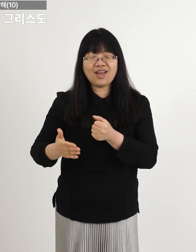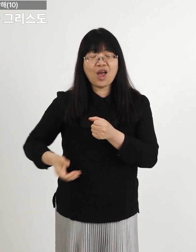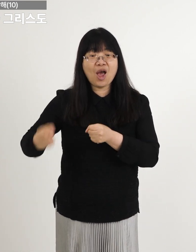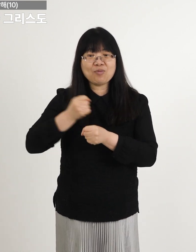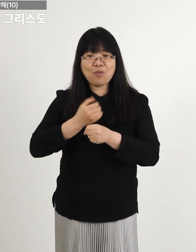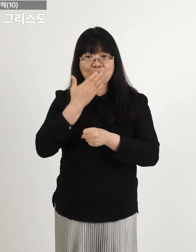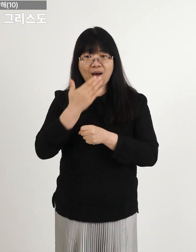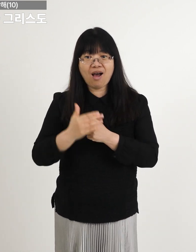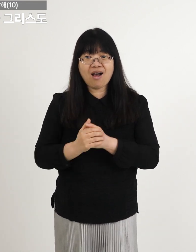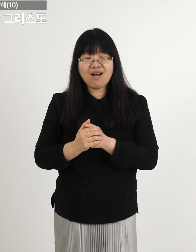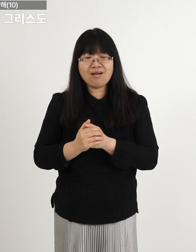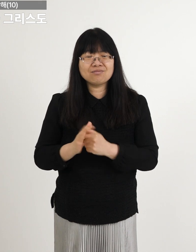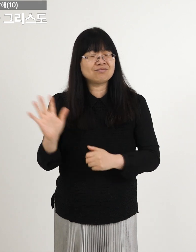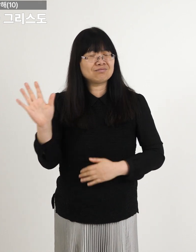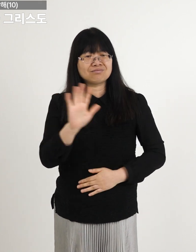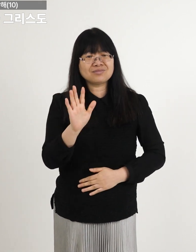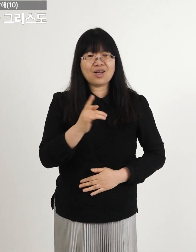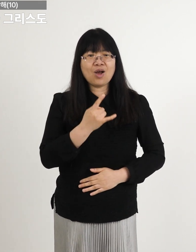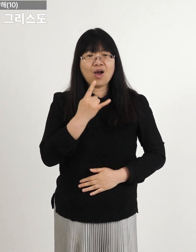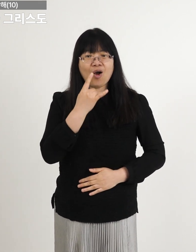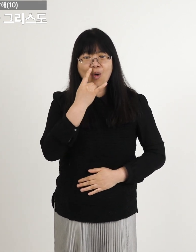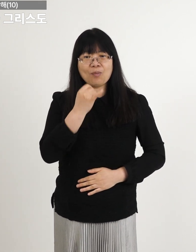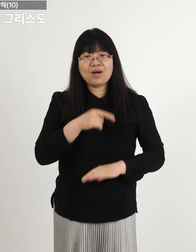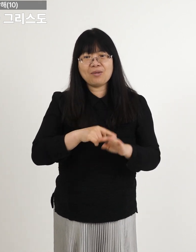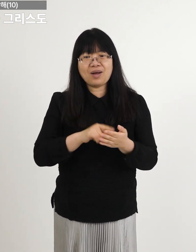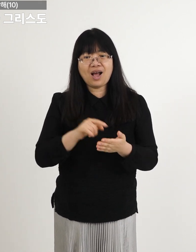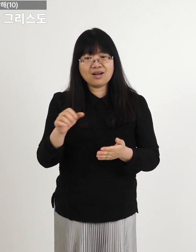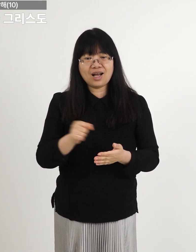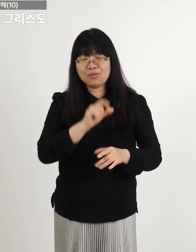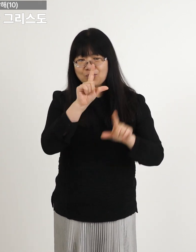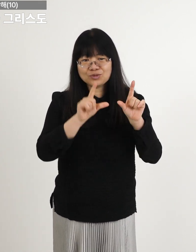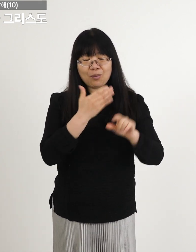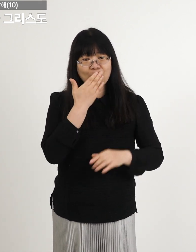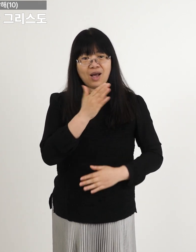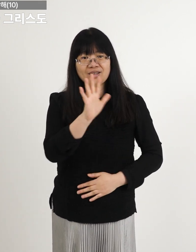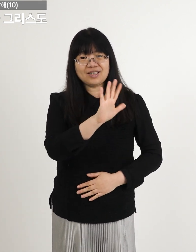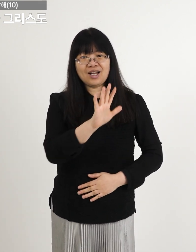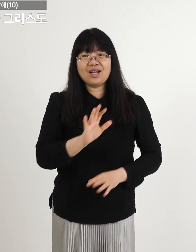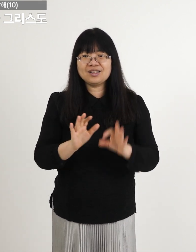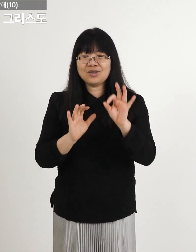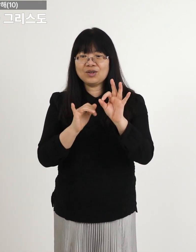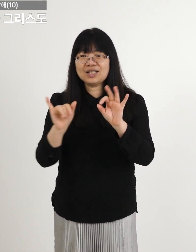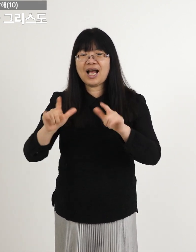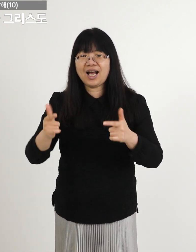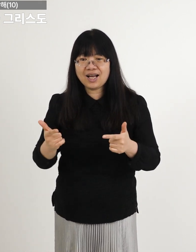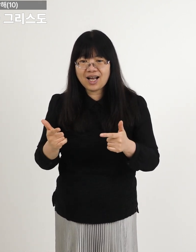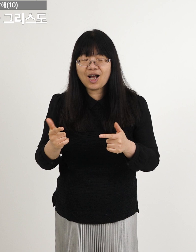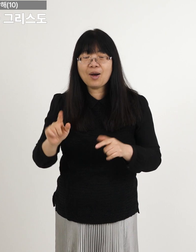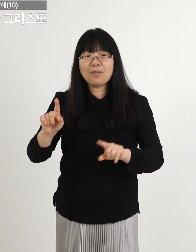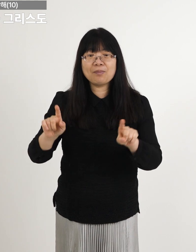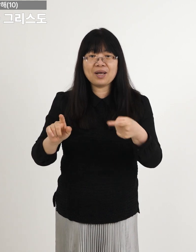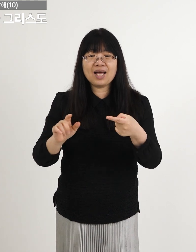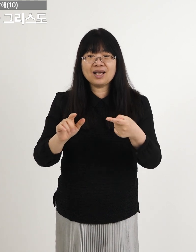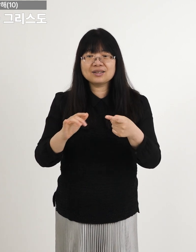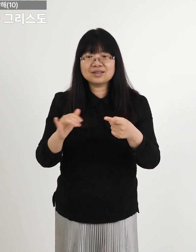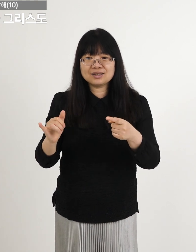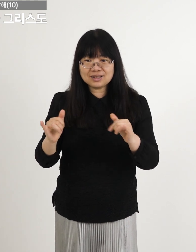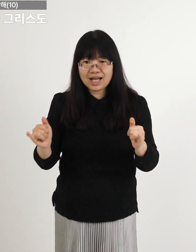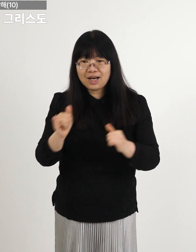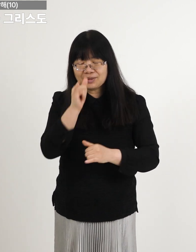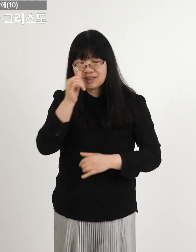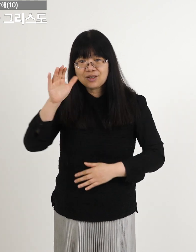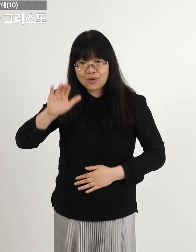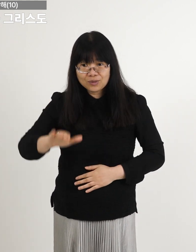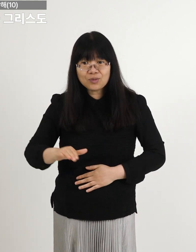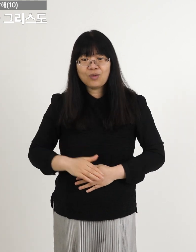그게 모정을 가진 엄마로서 가능해요? 열이 아니라 100명의 아들이